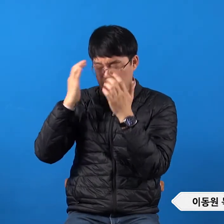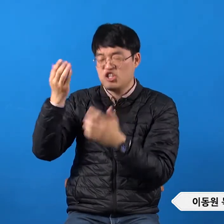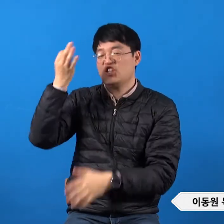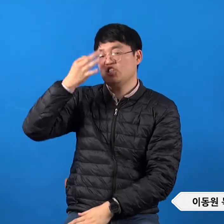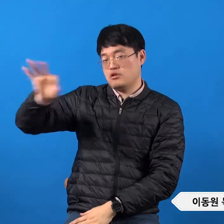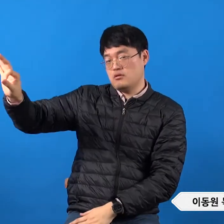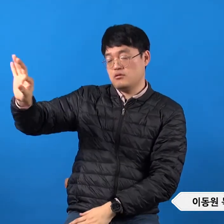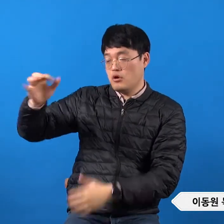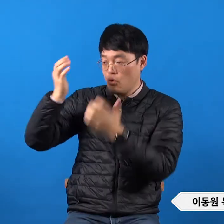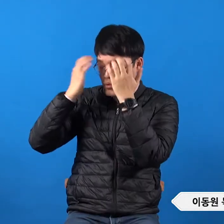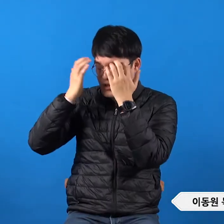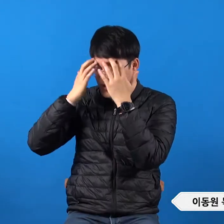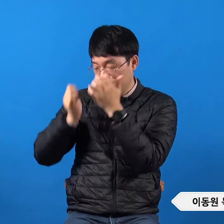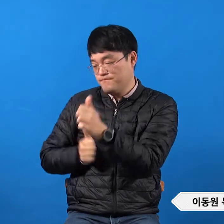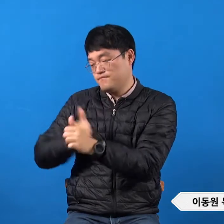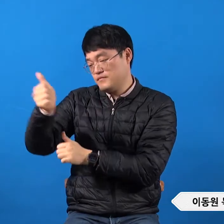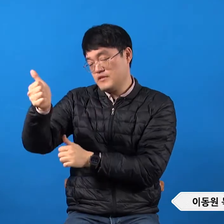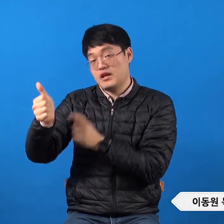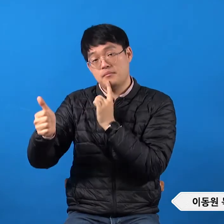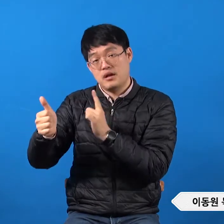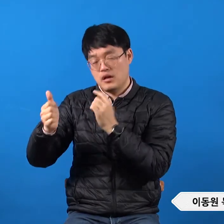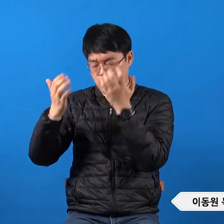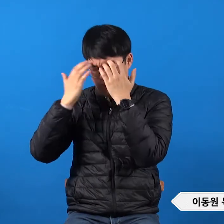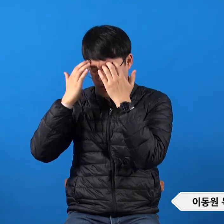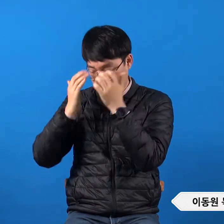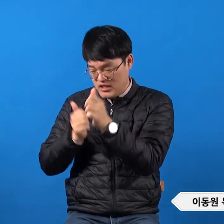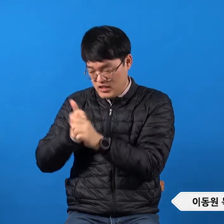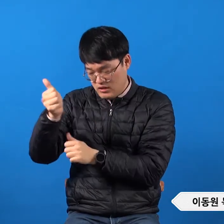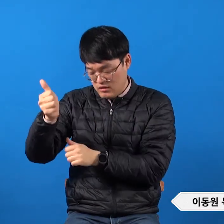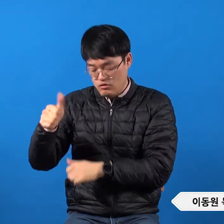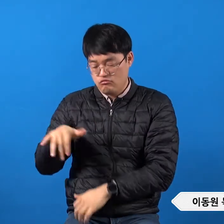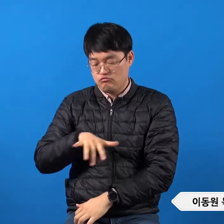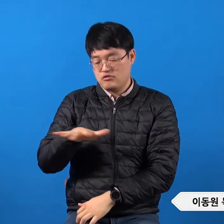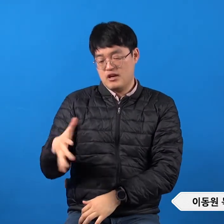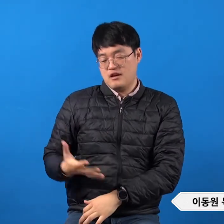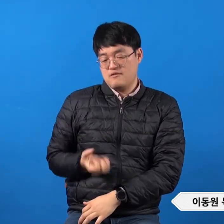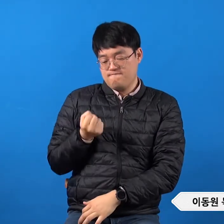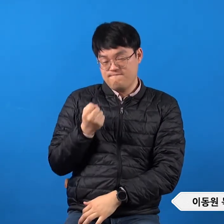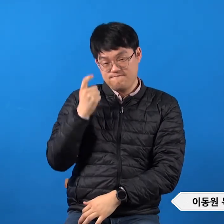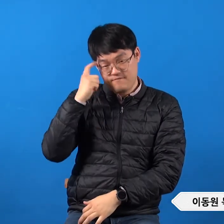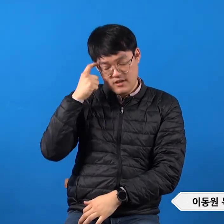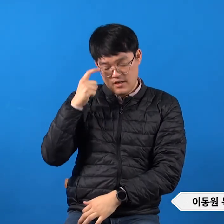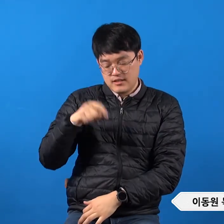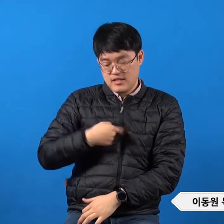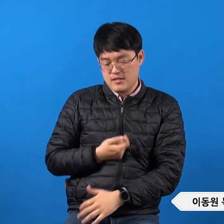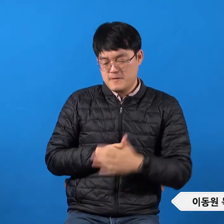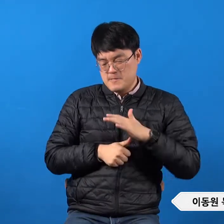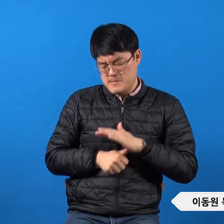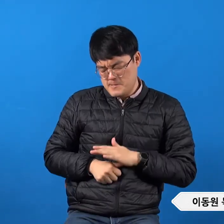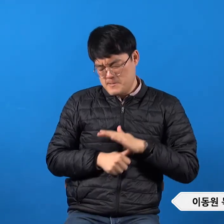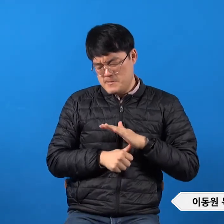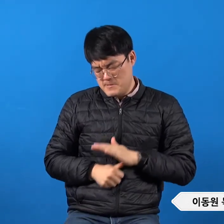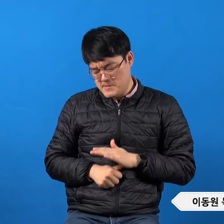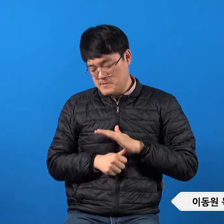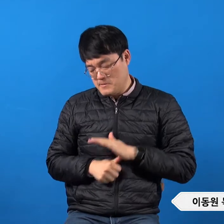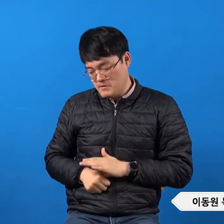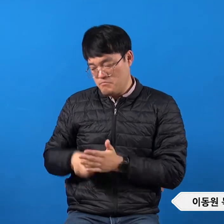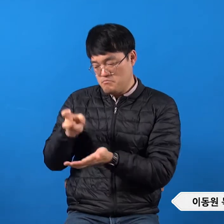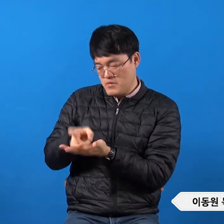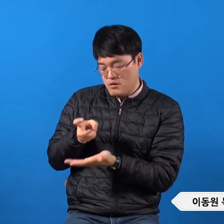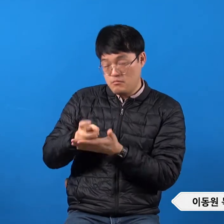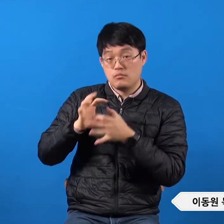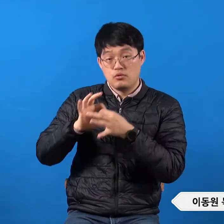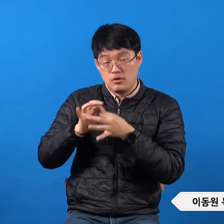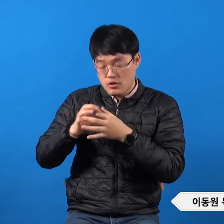가르칩니다. 그리고 고난을 극복하는 핵심은 우리의 의지에 있다고 말합니다. 자기를 절제하는 의지와 덕을